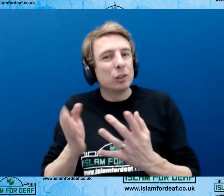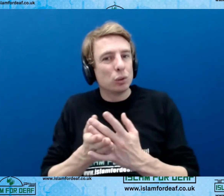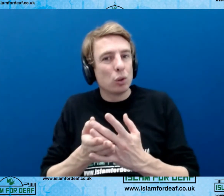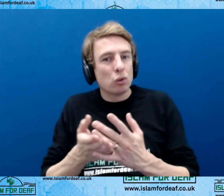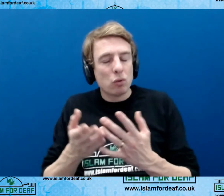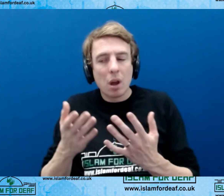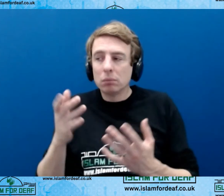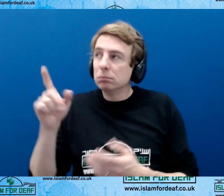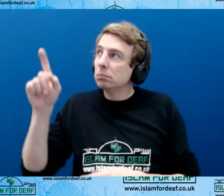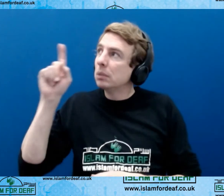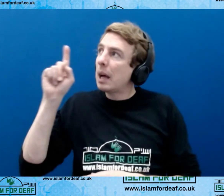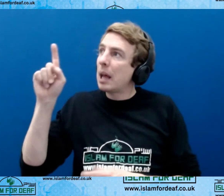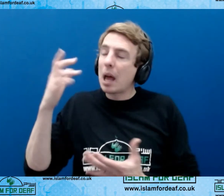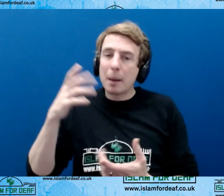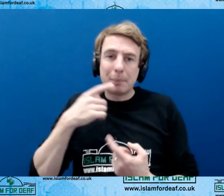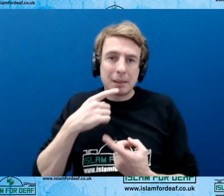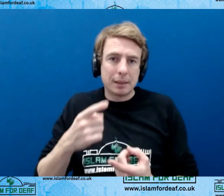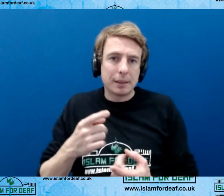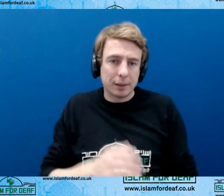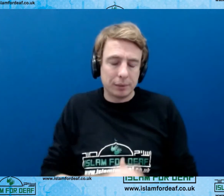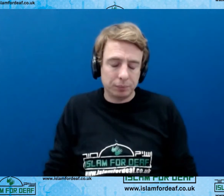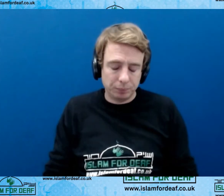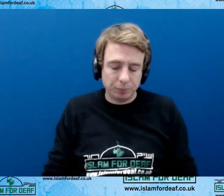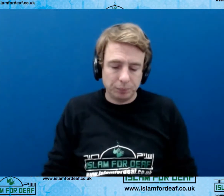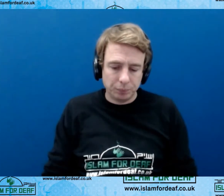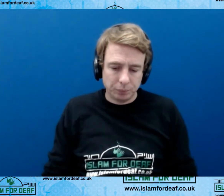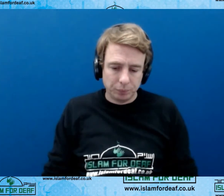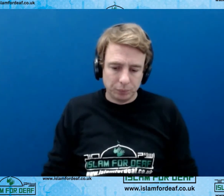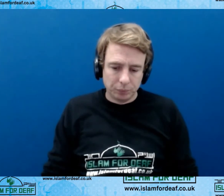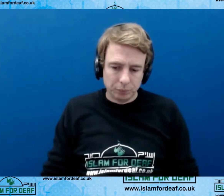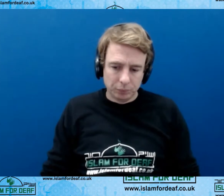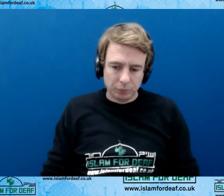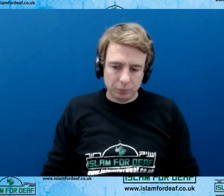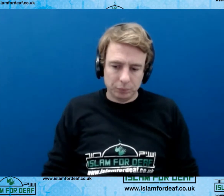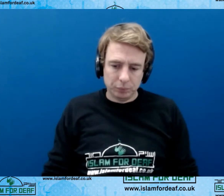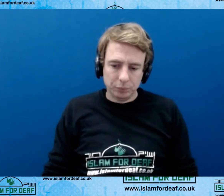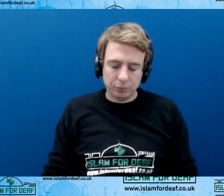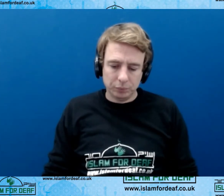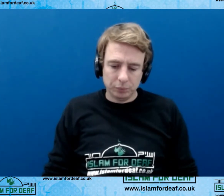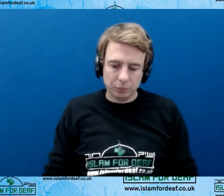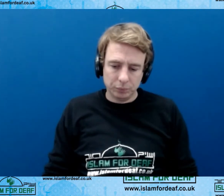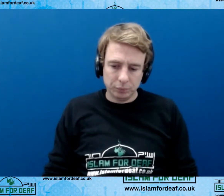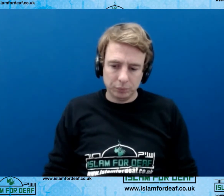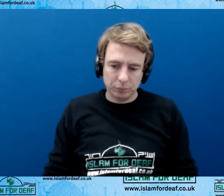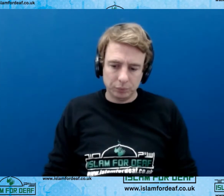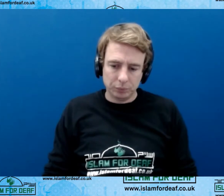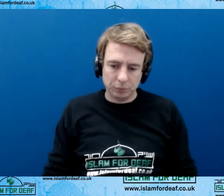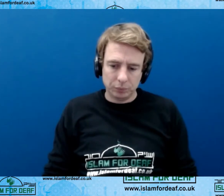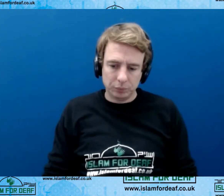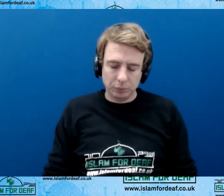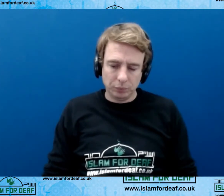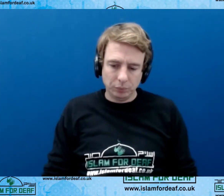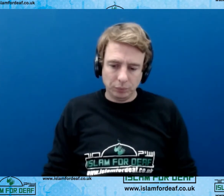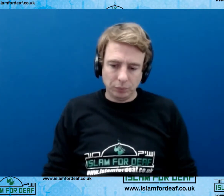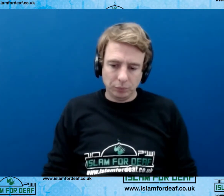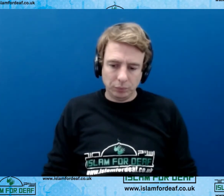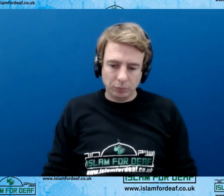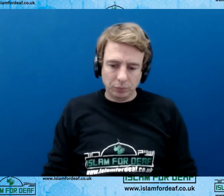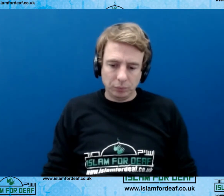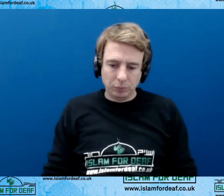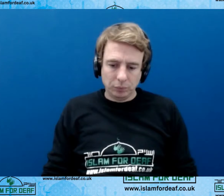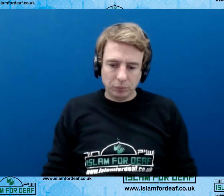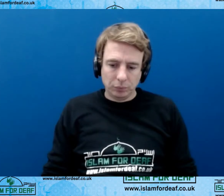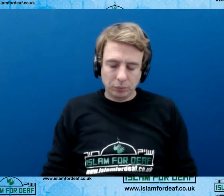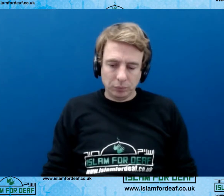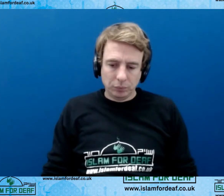أولم نمكن لهم حرما آمنا يجبى إليه ثمرات كل شيء. يعني أولم الله سبحانه وتعالى يقول